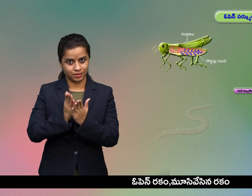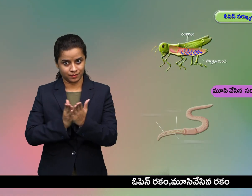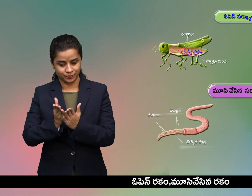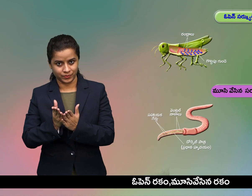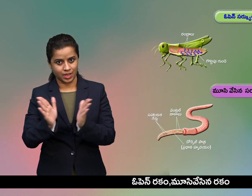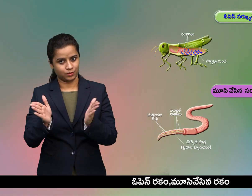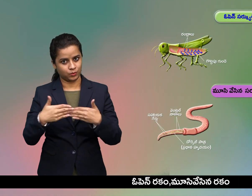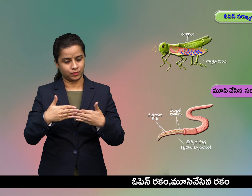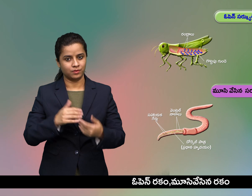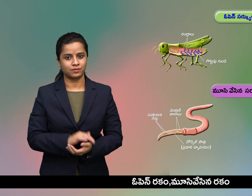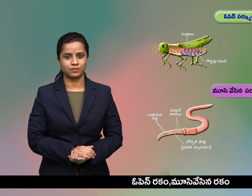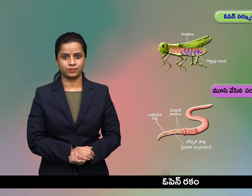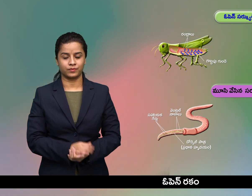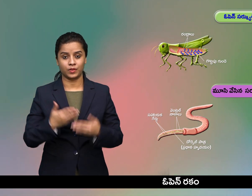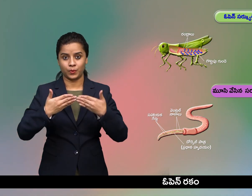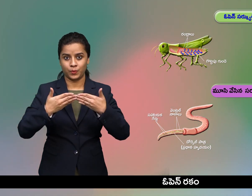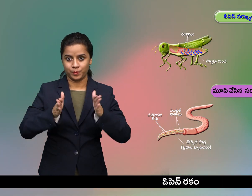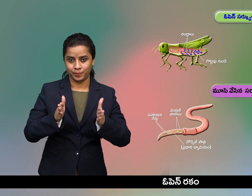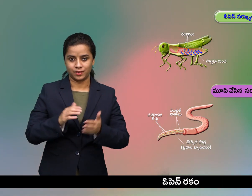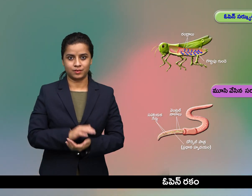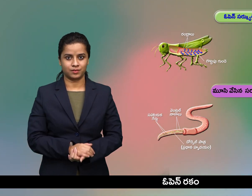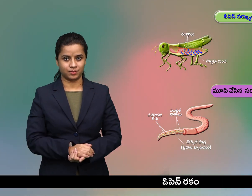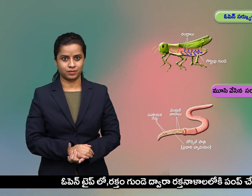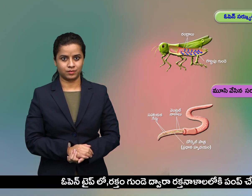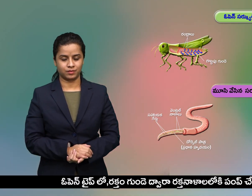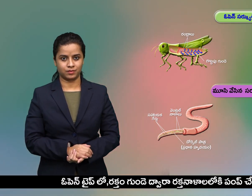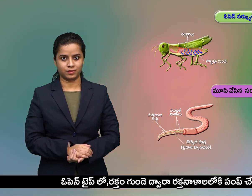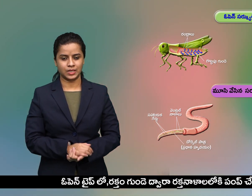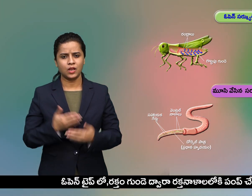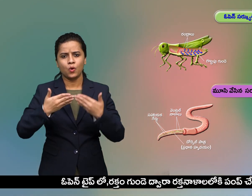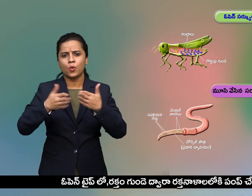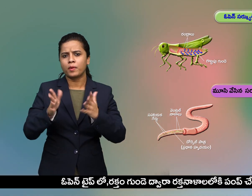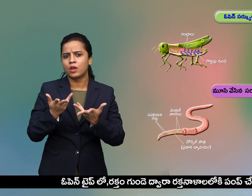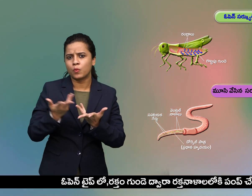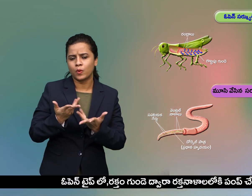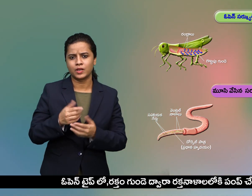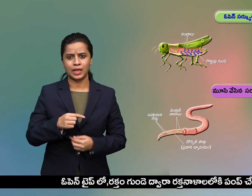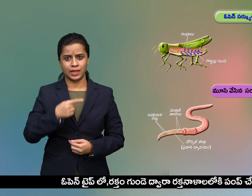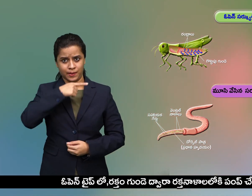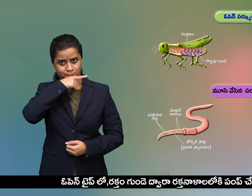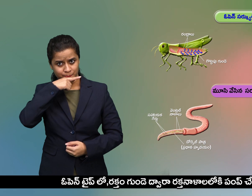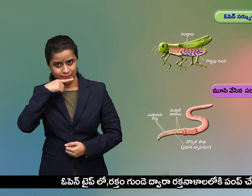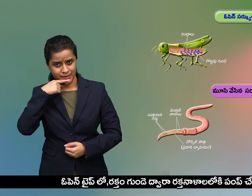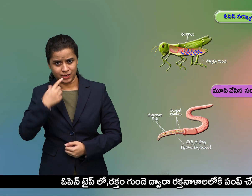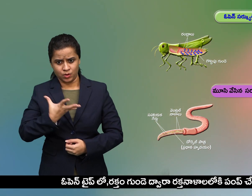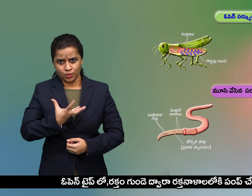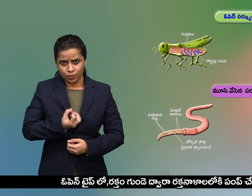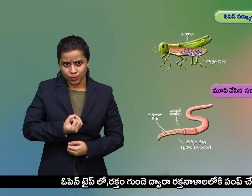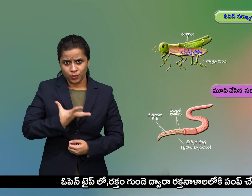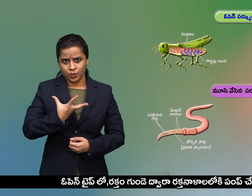మూసివేసిన రకం. ఓపెన్ రకం. ఓపెన్ టైప్లో రక్తం గుండె ద్వారా